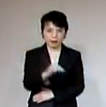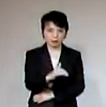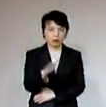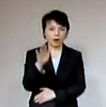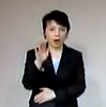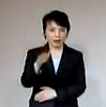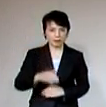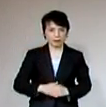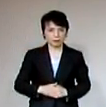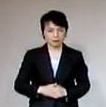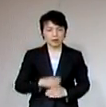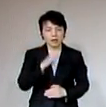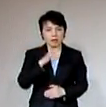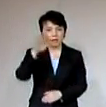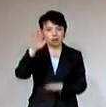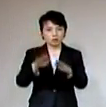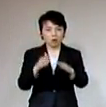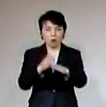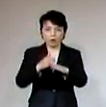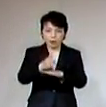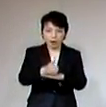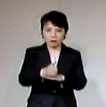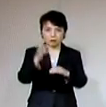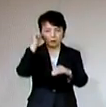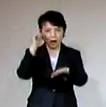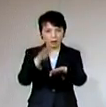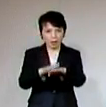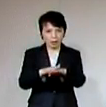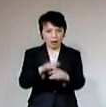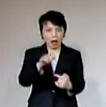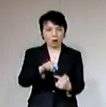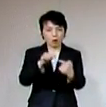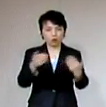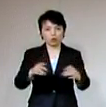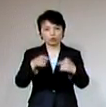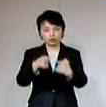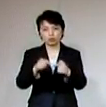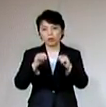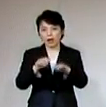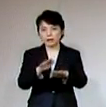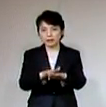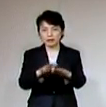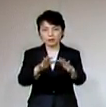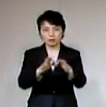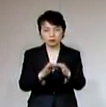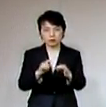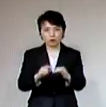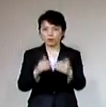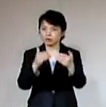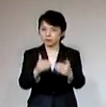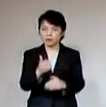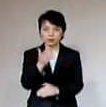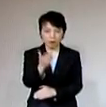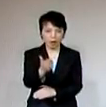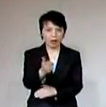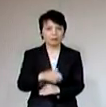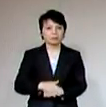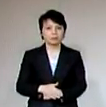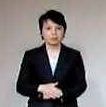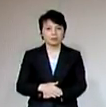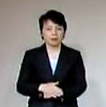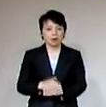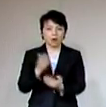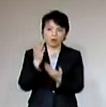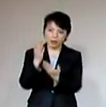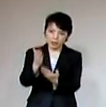。現状を打破する観点から雇用と就職の在り方についてどのように展開すべきとお考えでしょうか。小沢